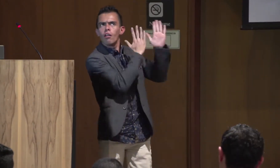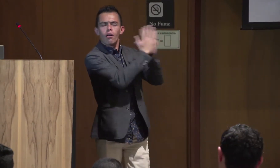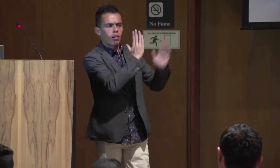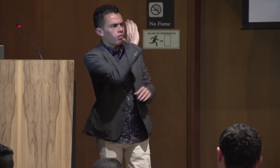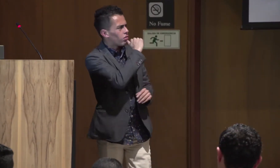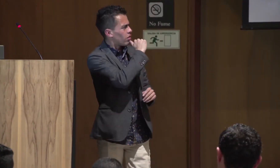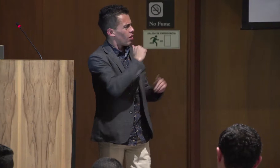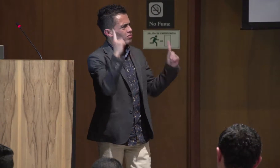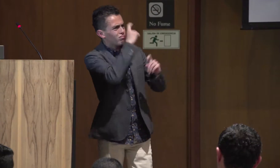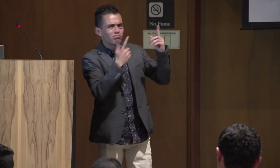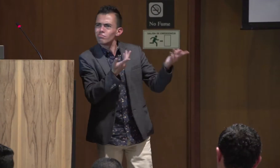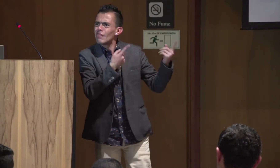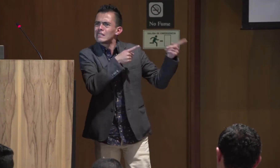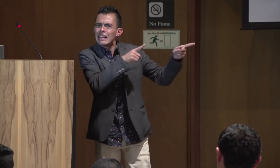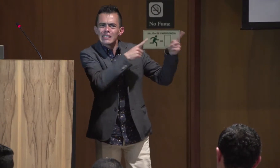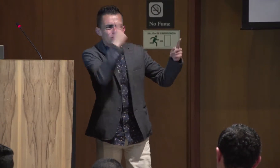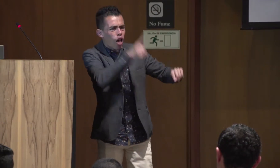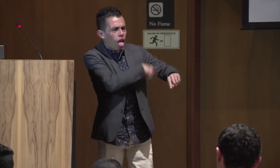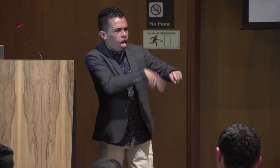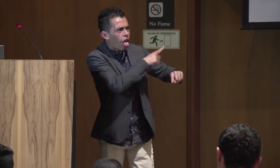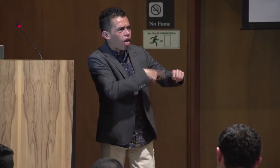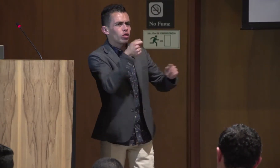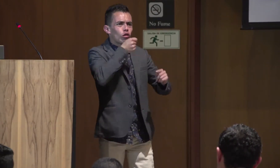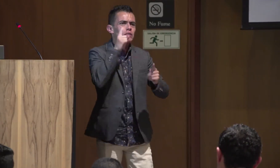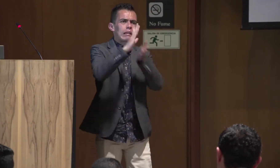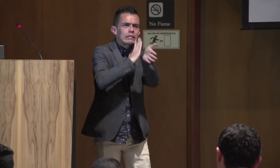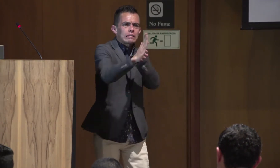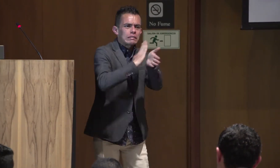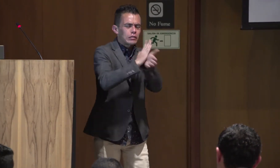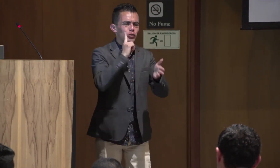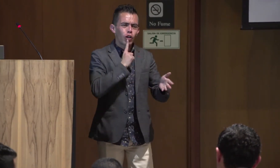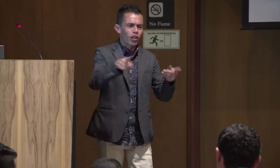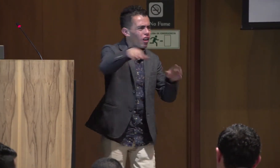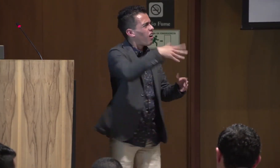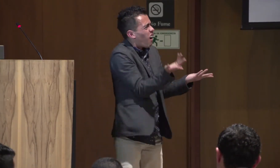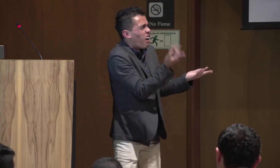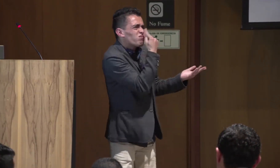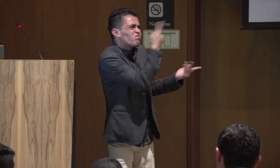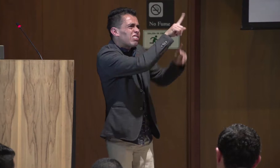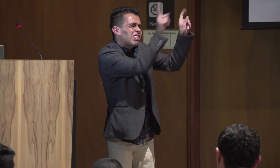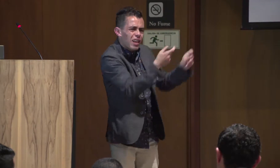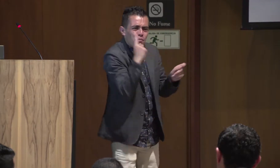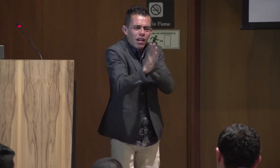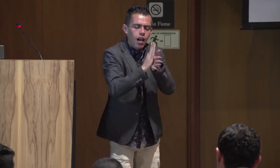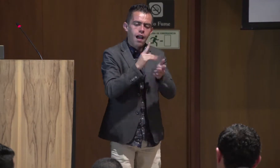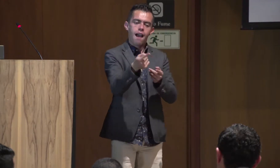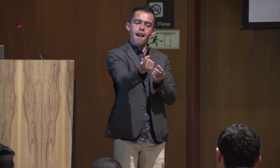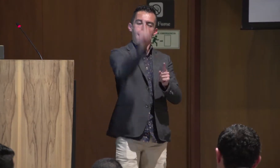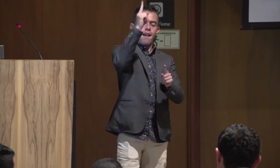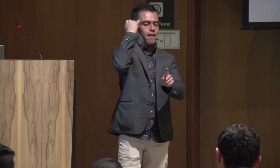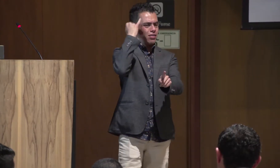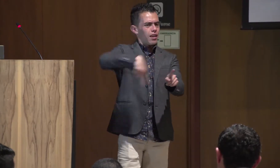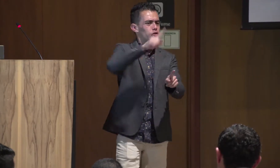actual de nuestro país, que eran las negociaciones que estaba adelantando el gobierno con este grupo al margen de la ley.